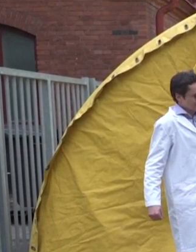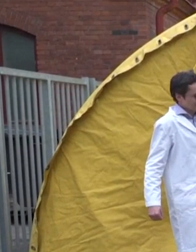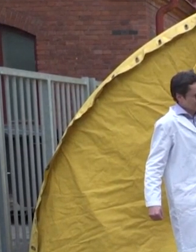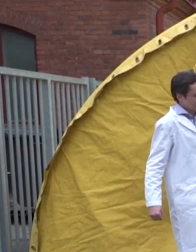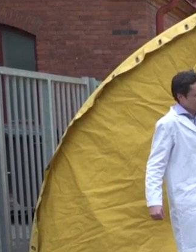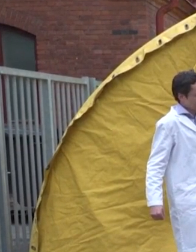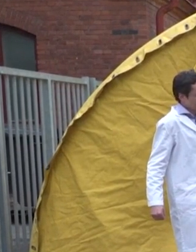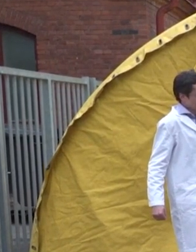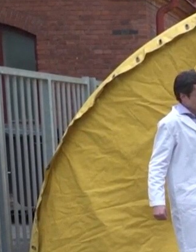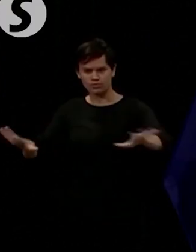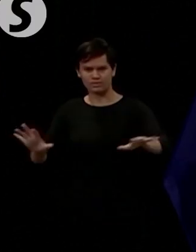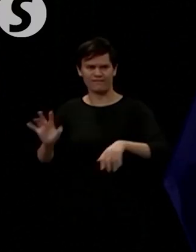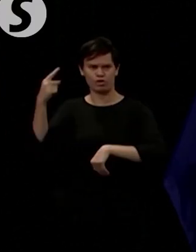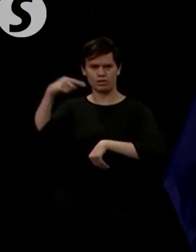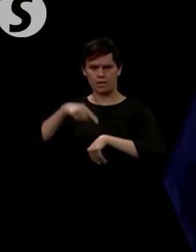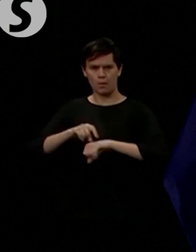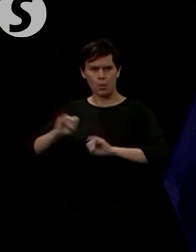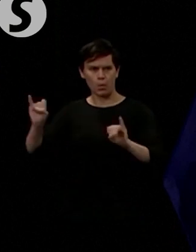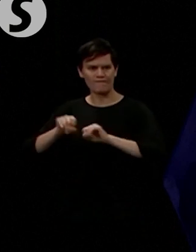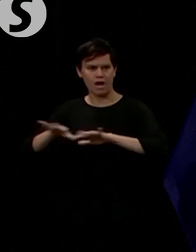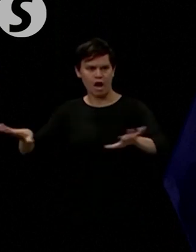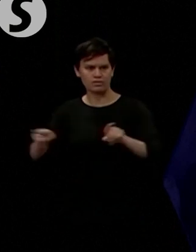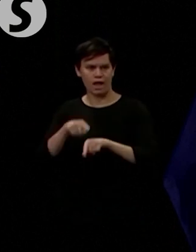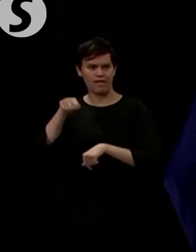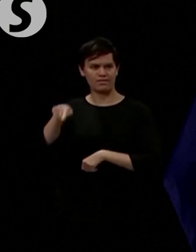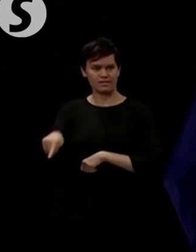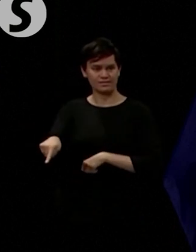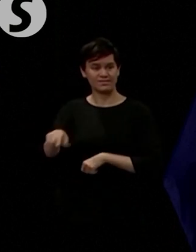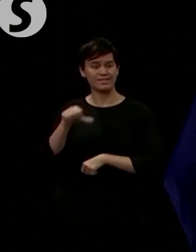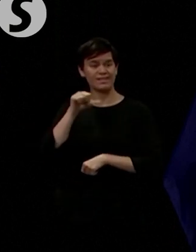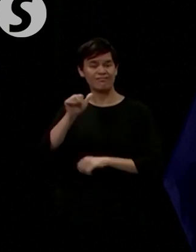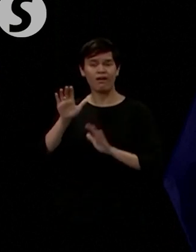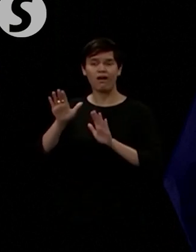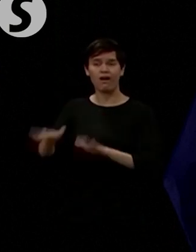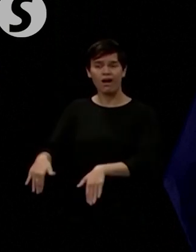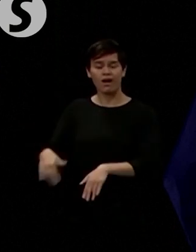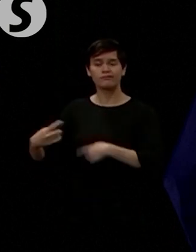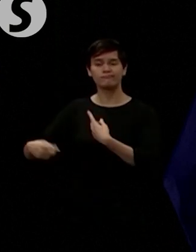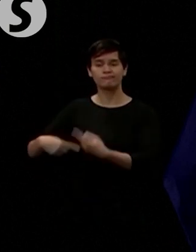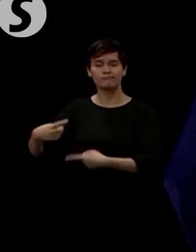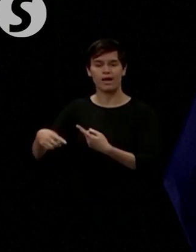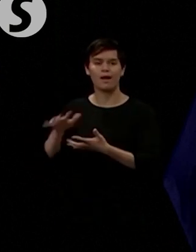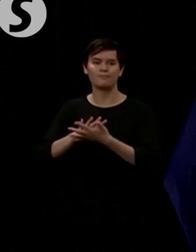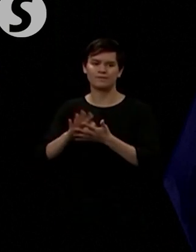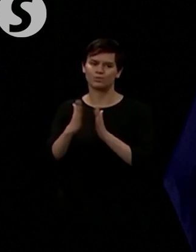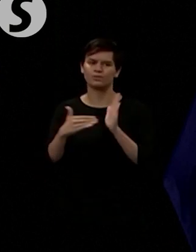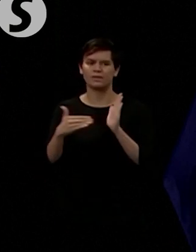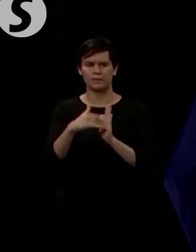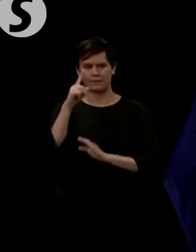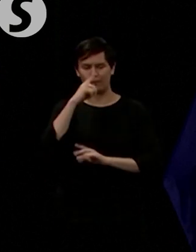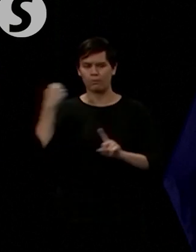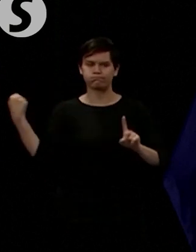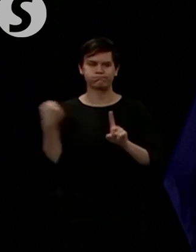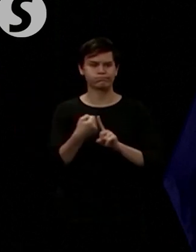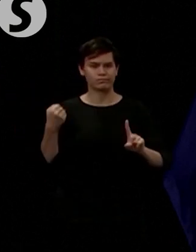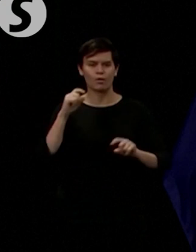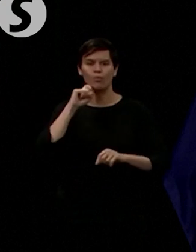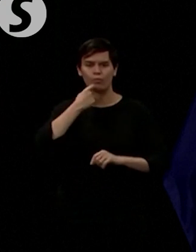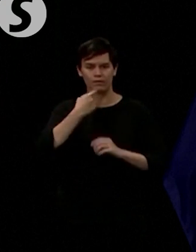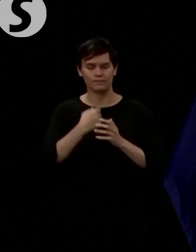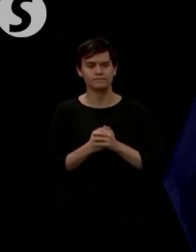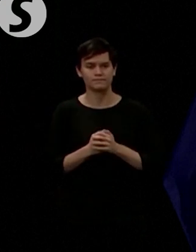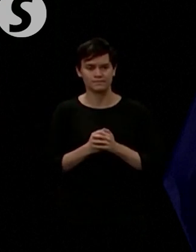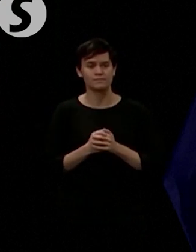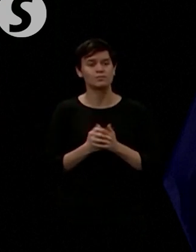registro de un solo deceso la primera ministra neozelandesa ians gerard en espera que la salida se produzca el próximo 22 de abril sin